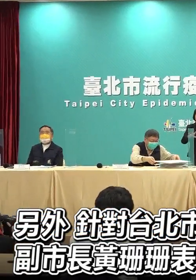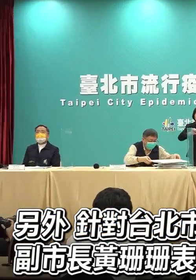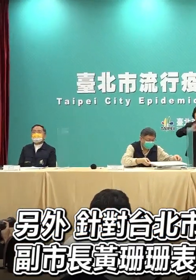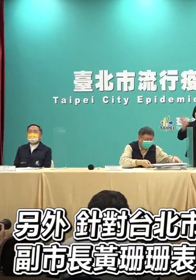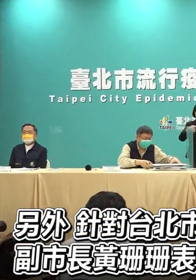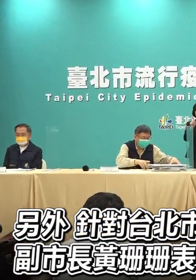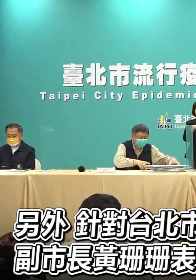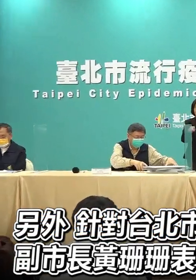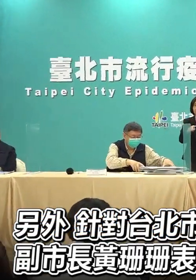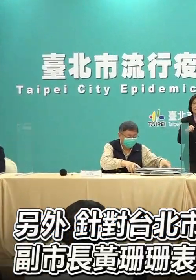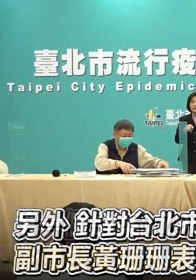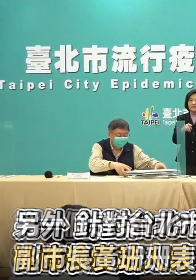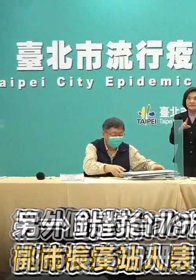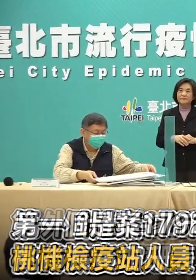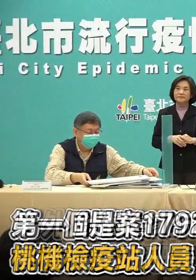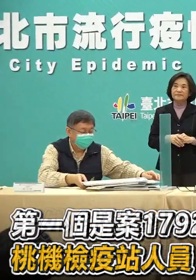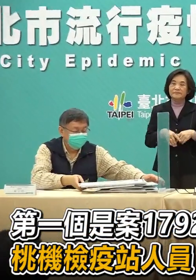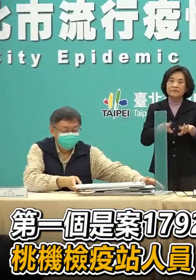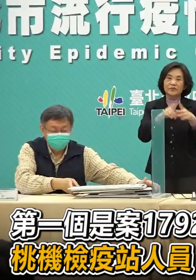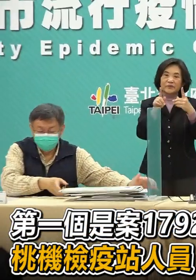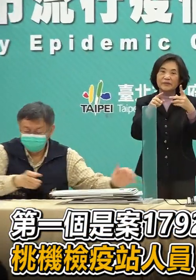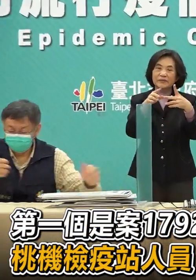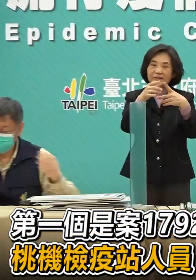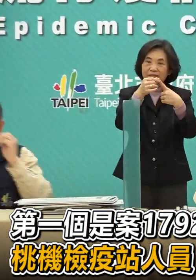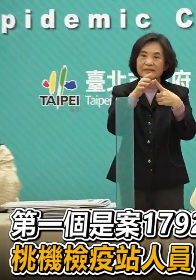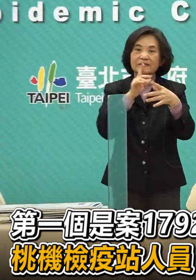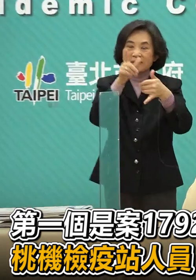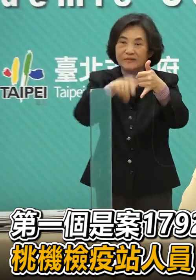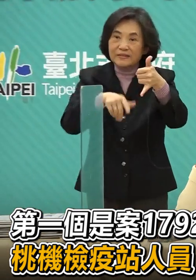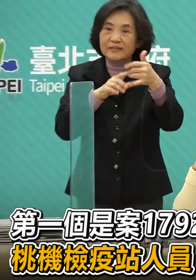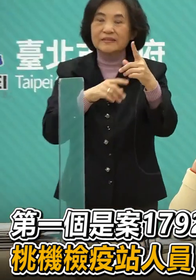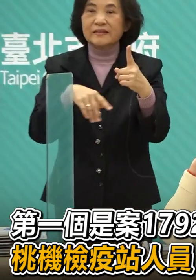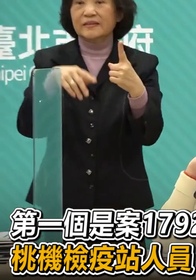布2个个案的足迹。一位是按